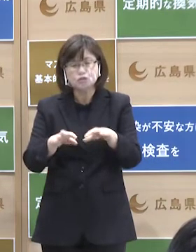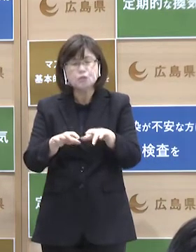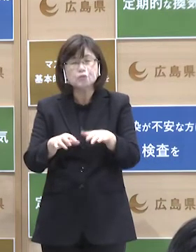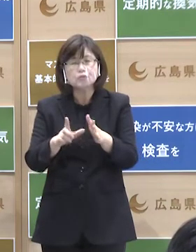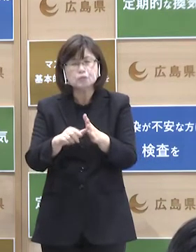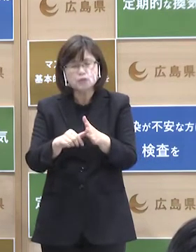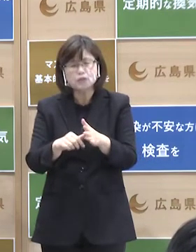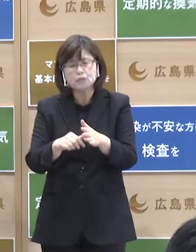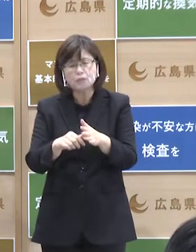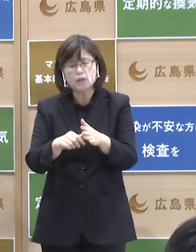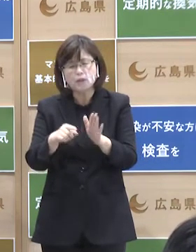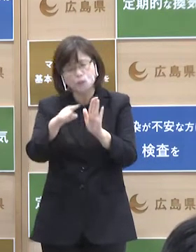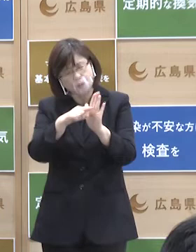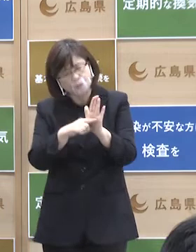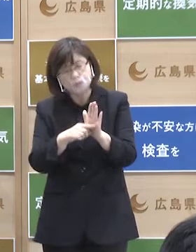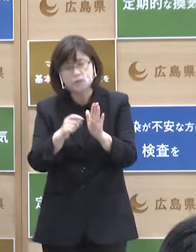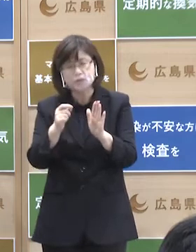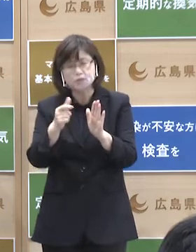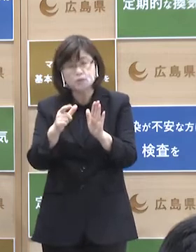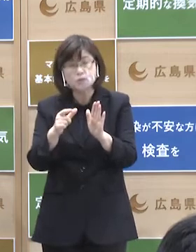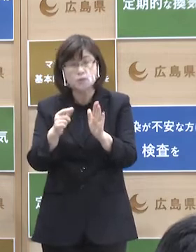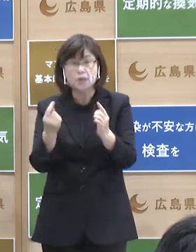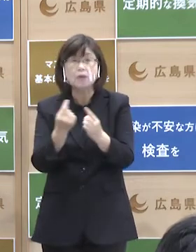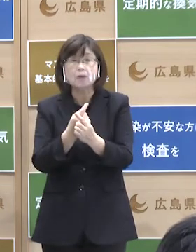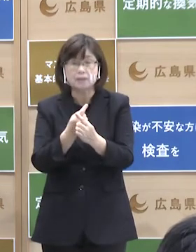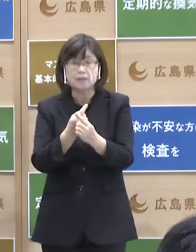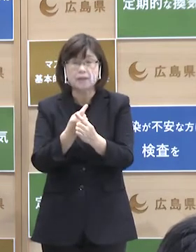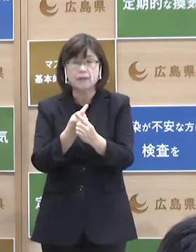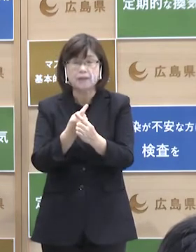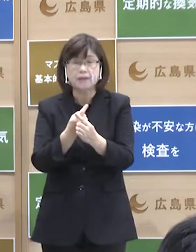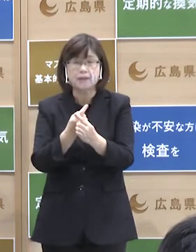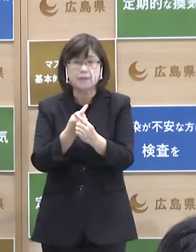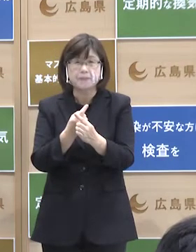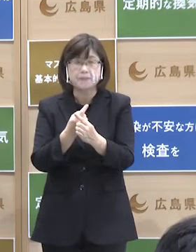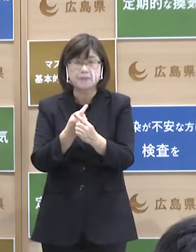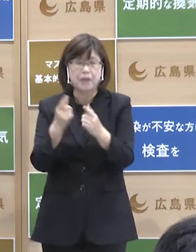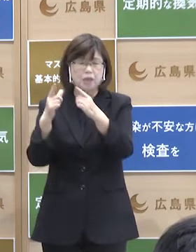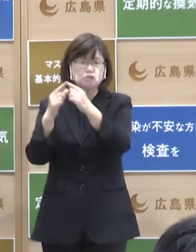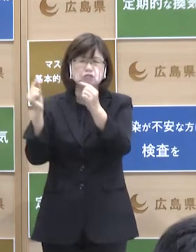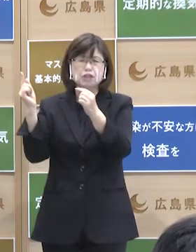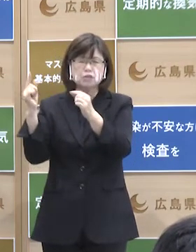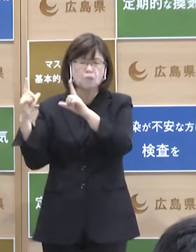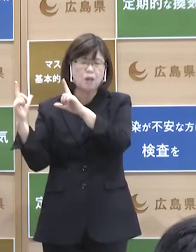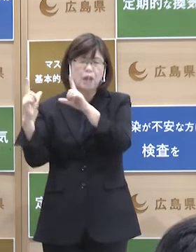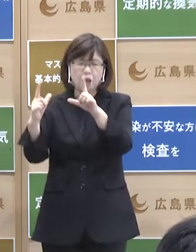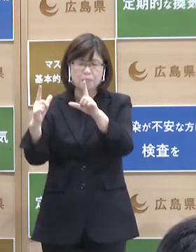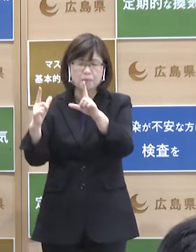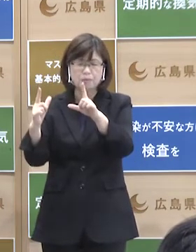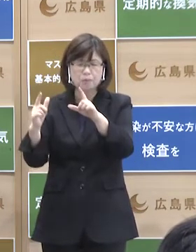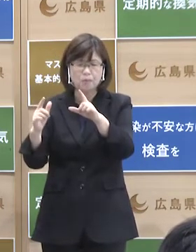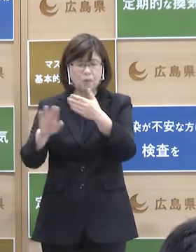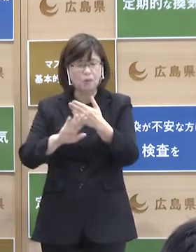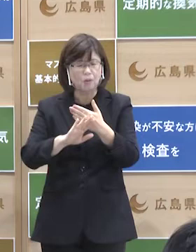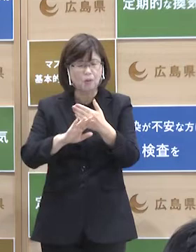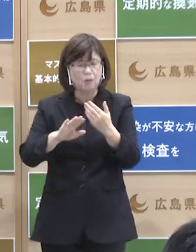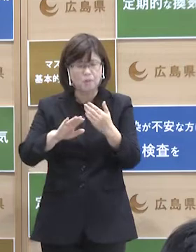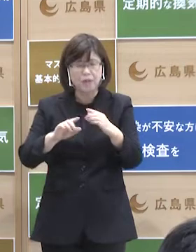で何て言いますか、その国 この発表とですね、数字が落ちるとなったりと